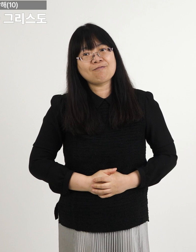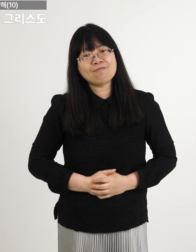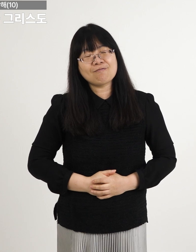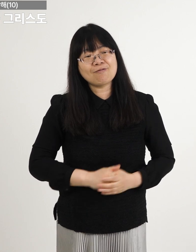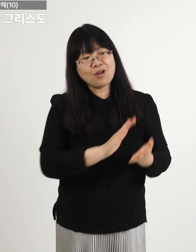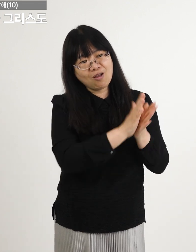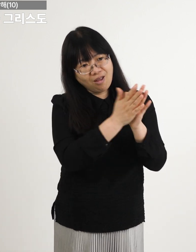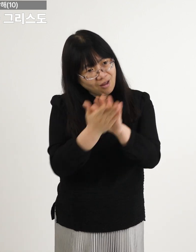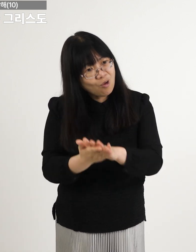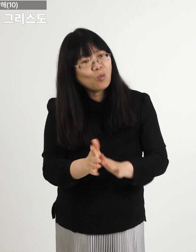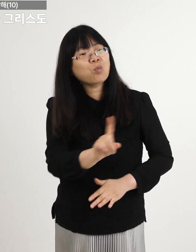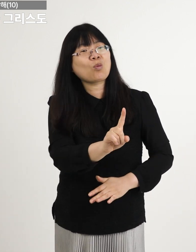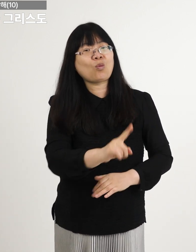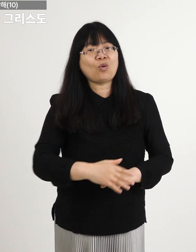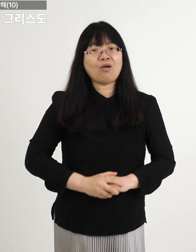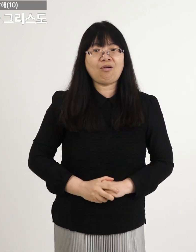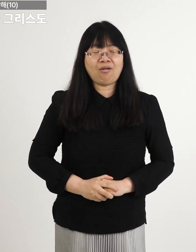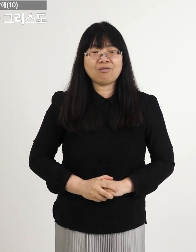3절